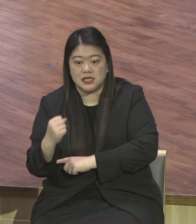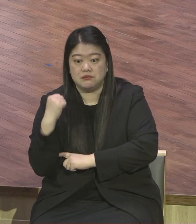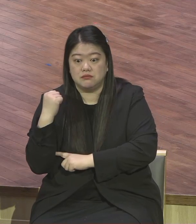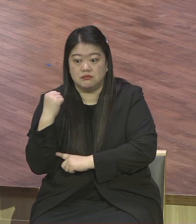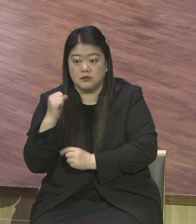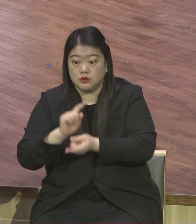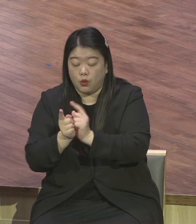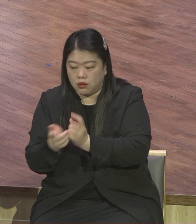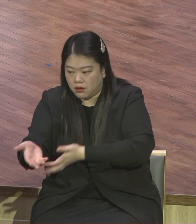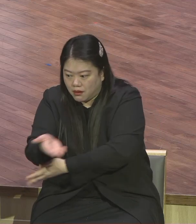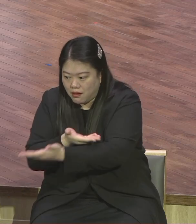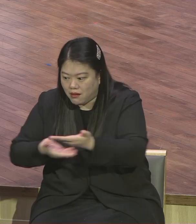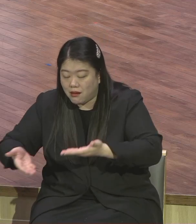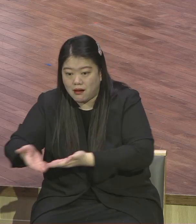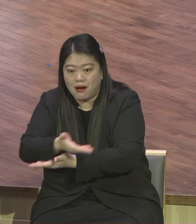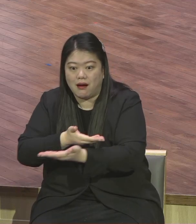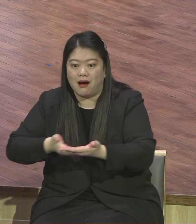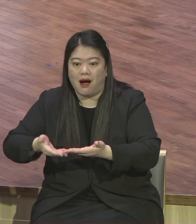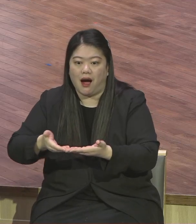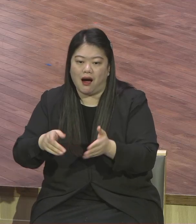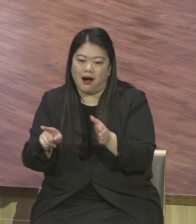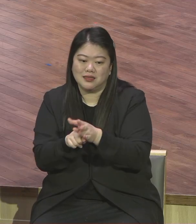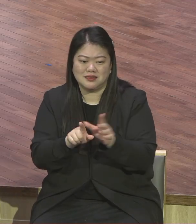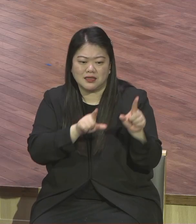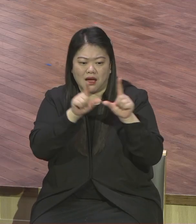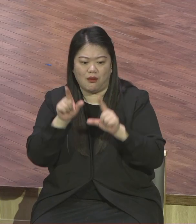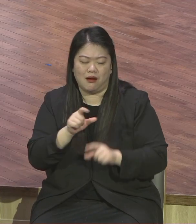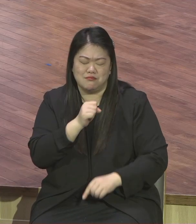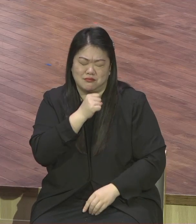이것이 신앙생활의 묘미다.